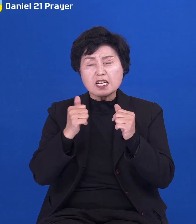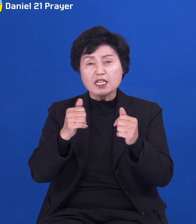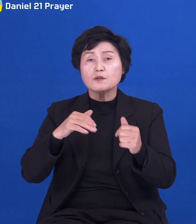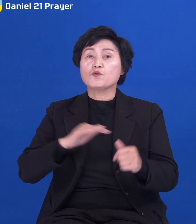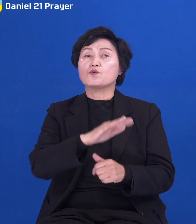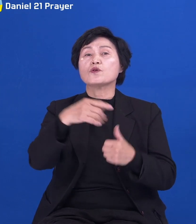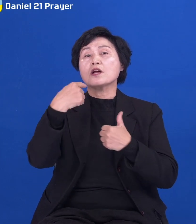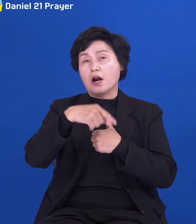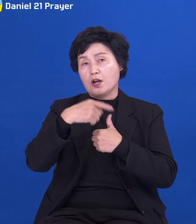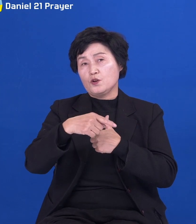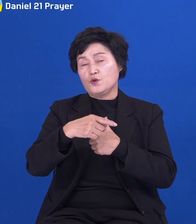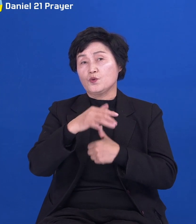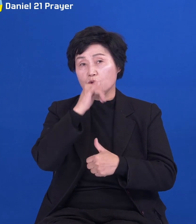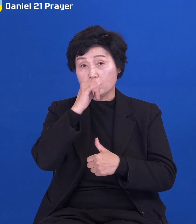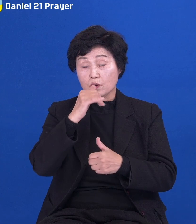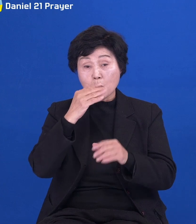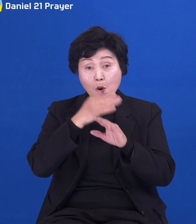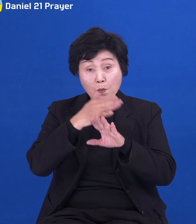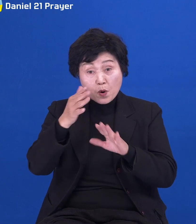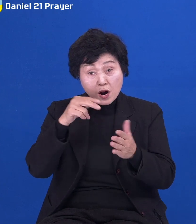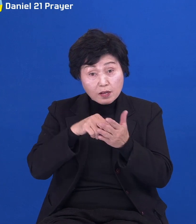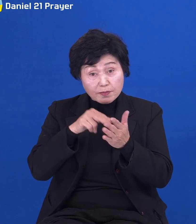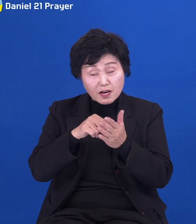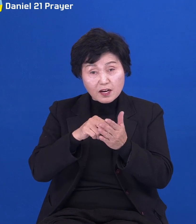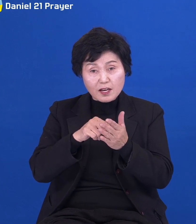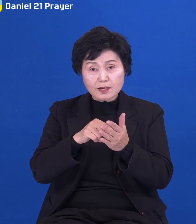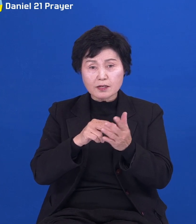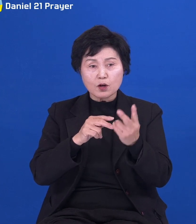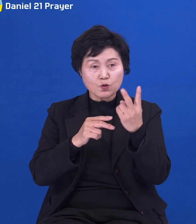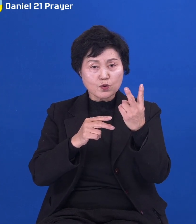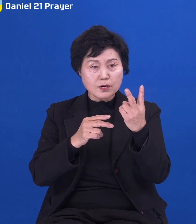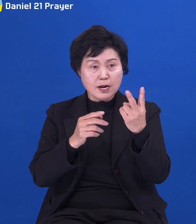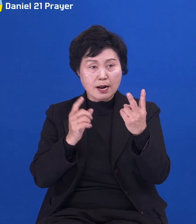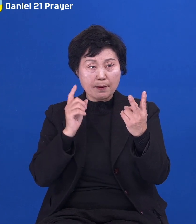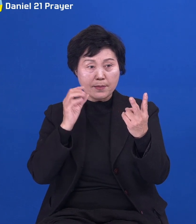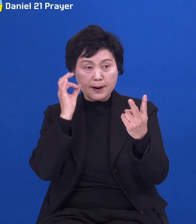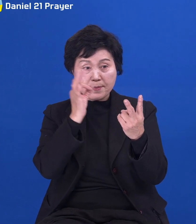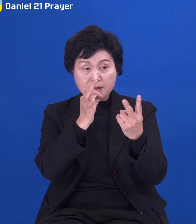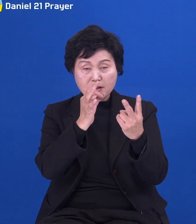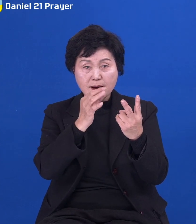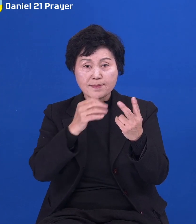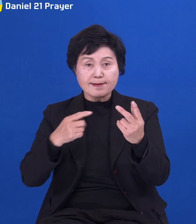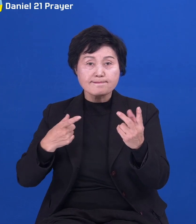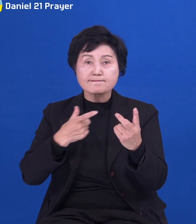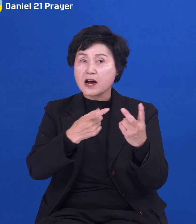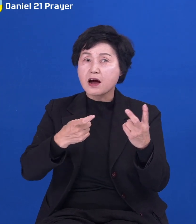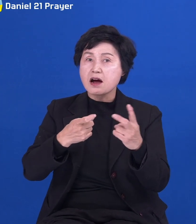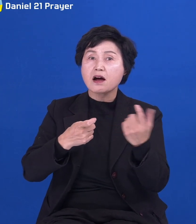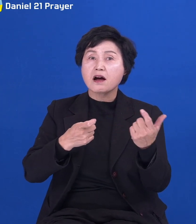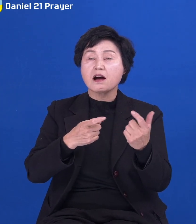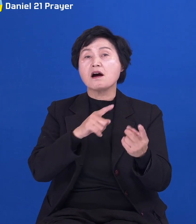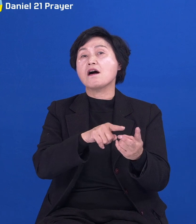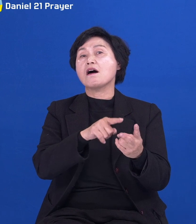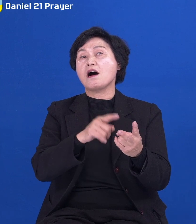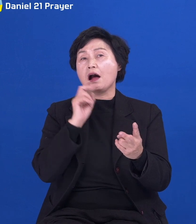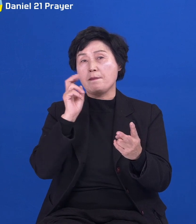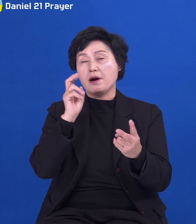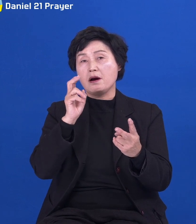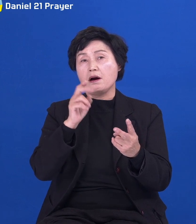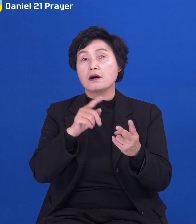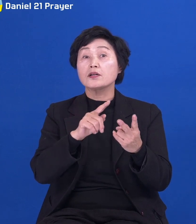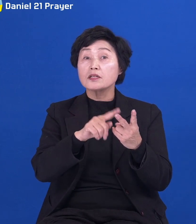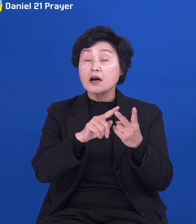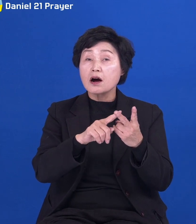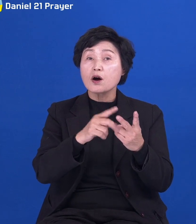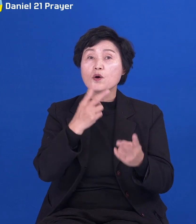거예요. 그때 우리와 같이 있었던 사모님은 하나님께 이런 소원을 드렸어요. 하나님, 통일이